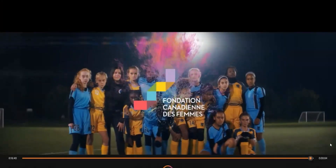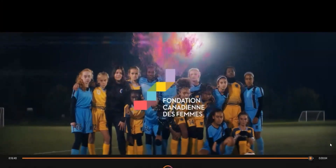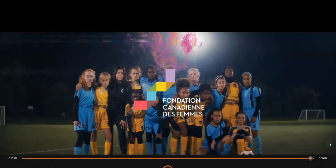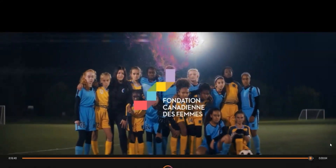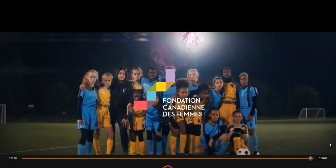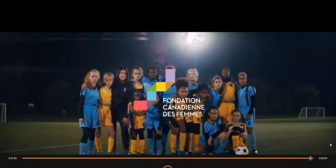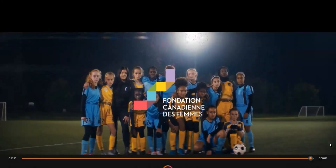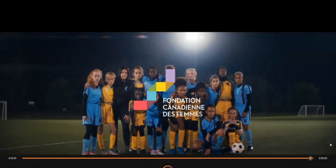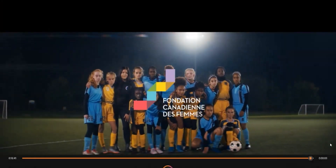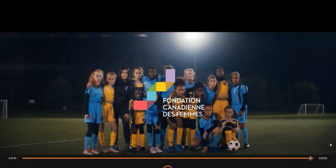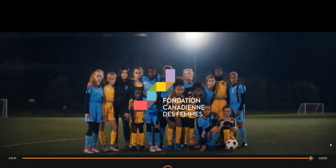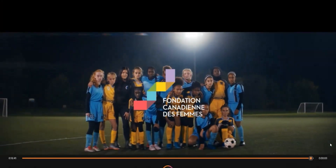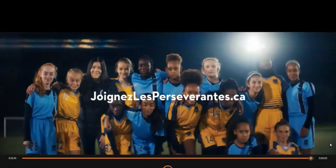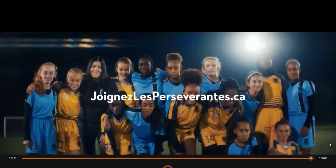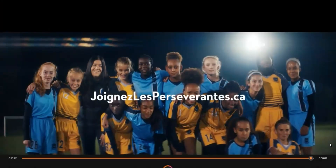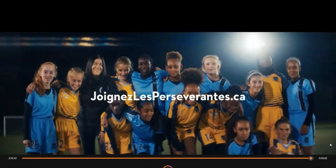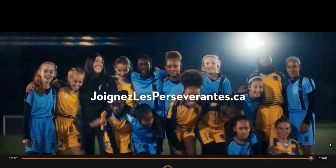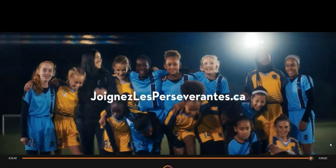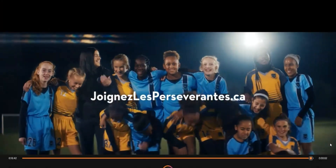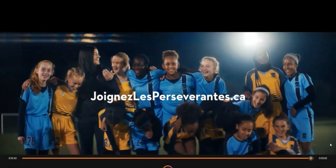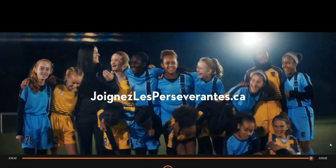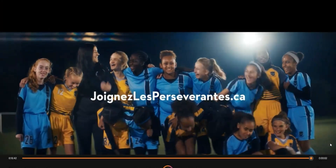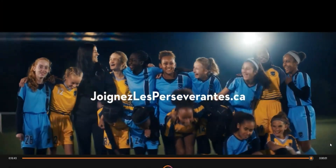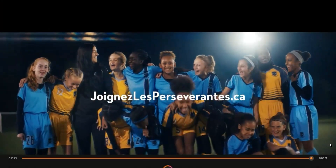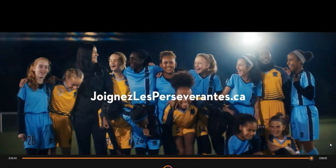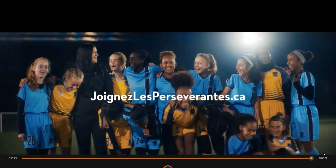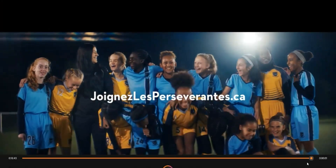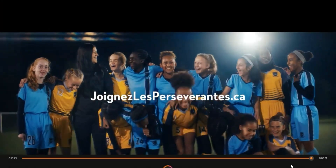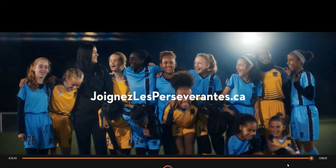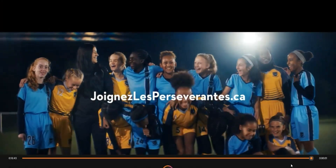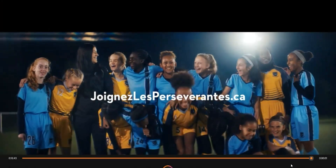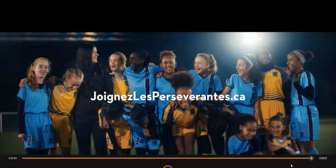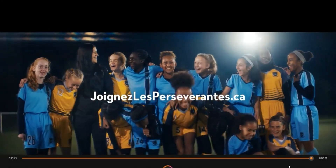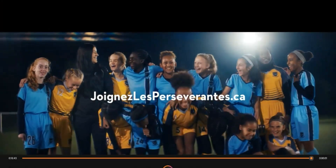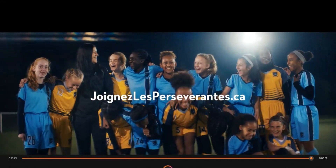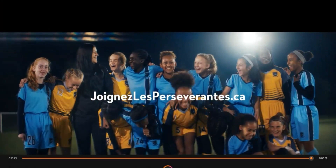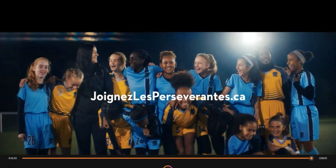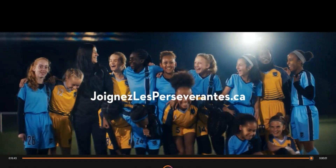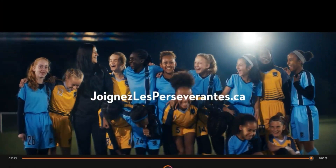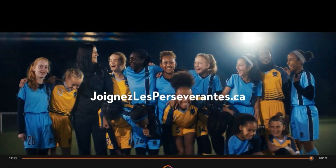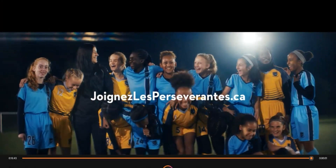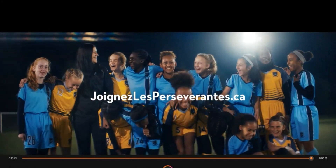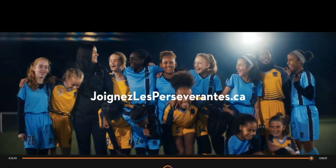Et ensemble, nous atteindrons l'égalité des genres.